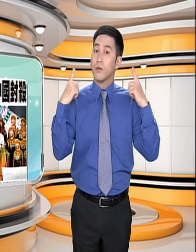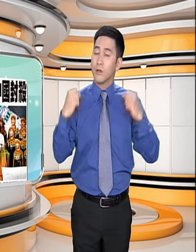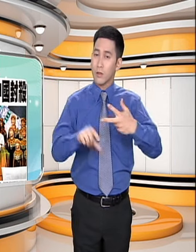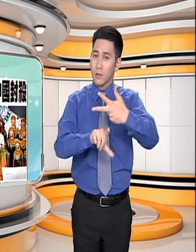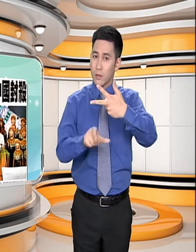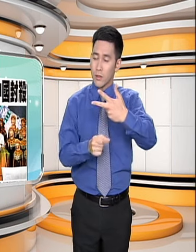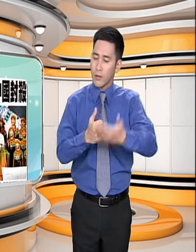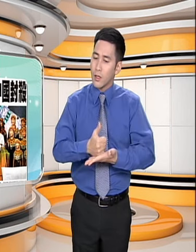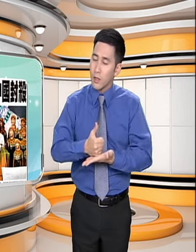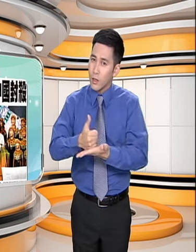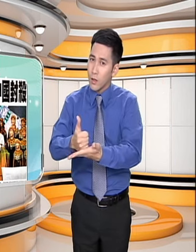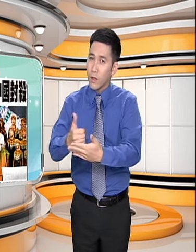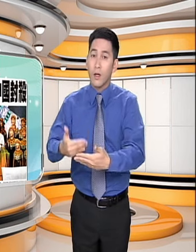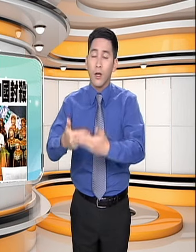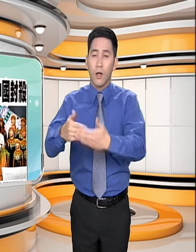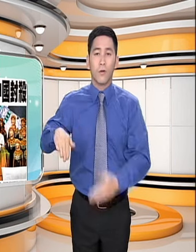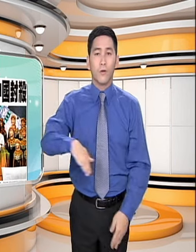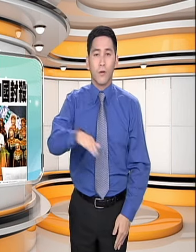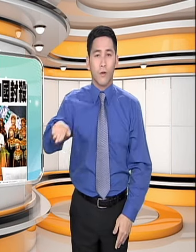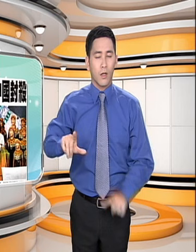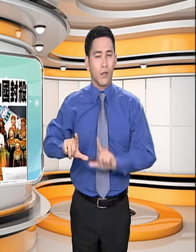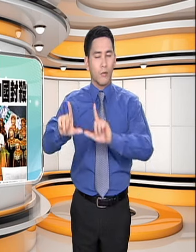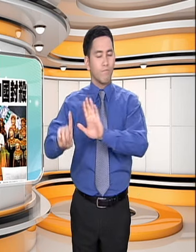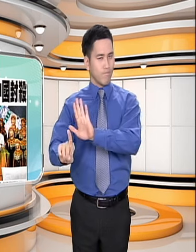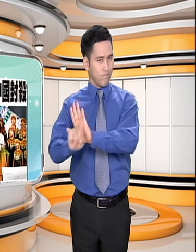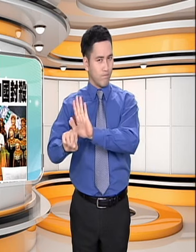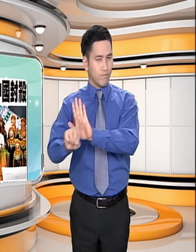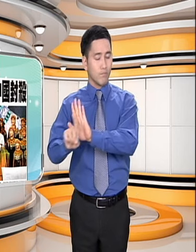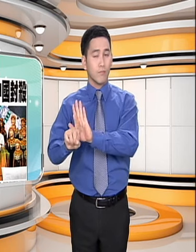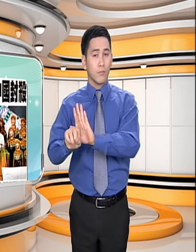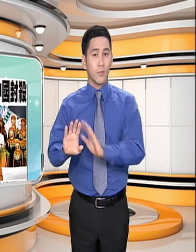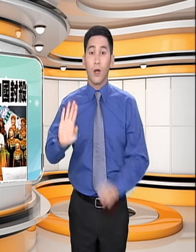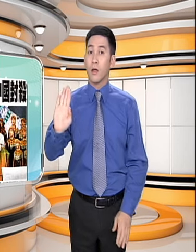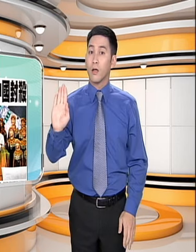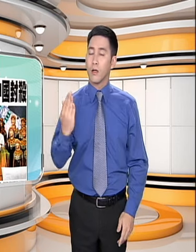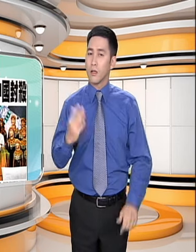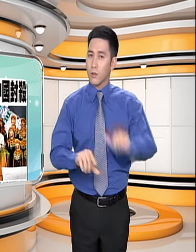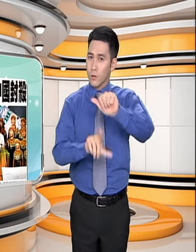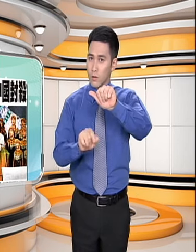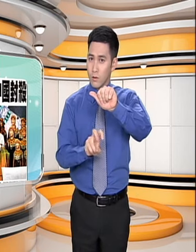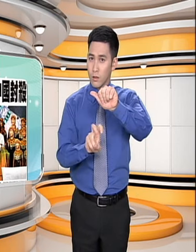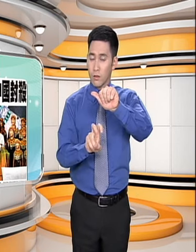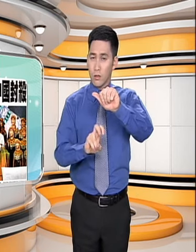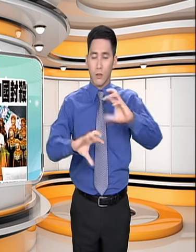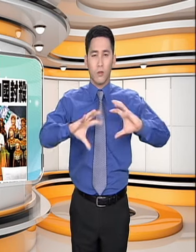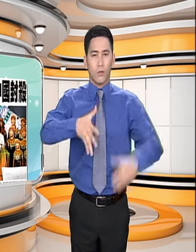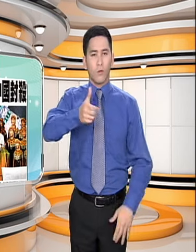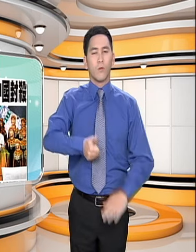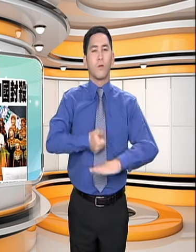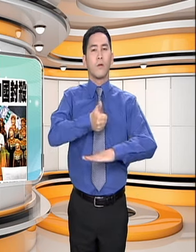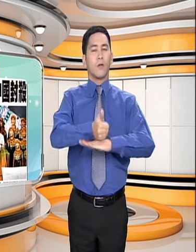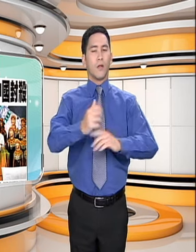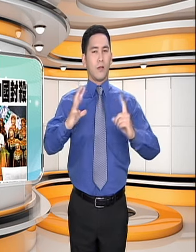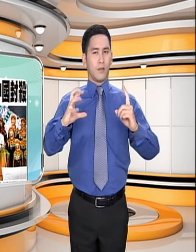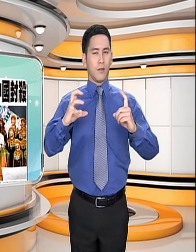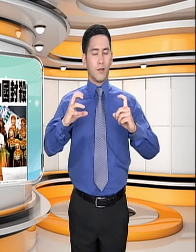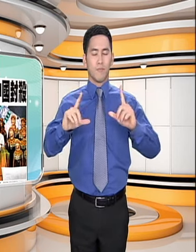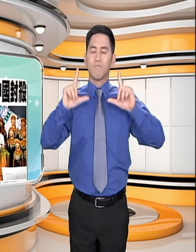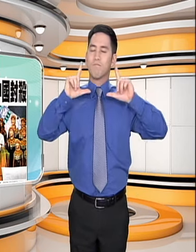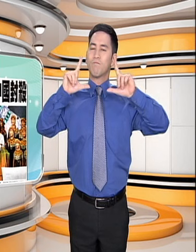邀七月到中国广东演出，但是在520总统就职典礼领